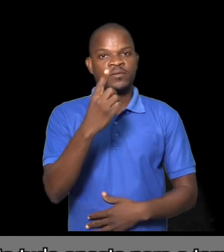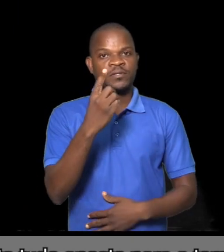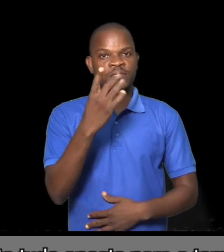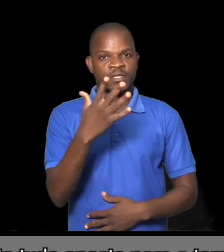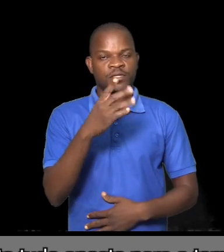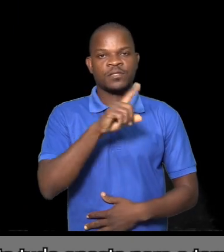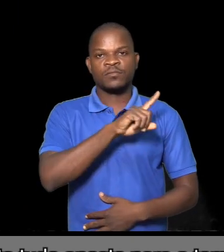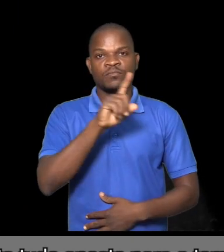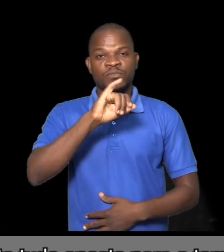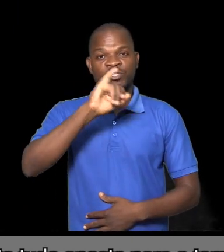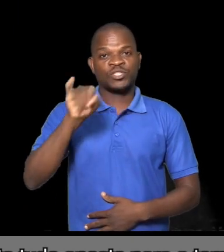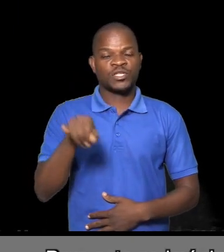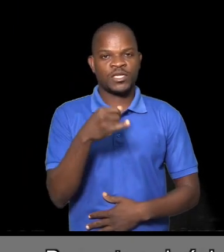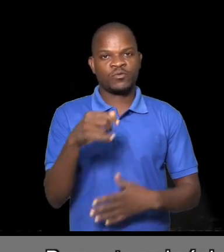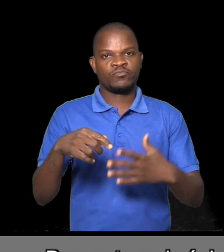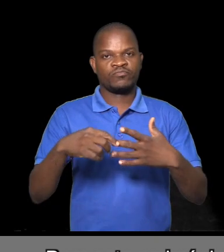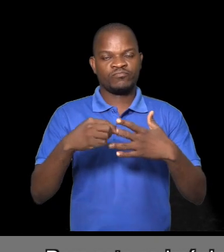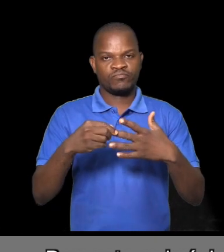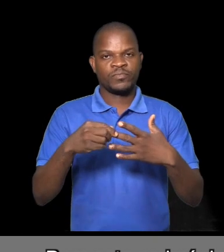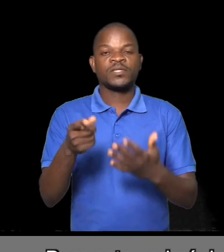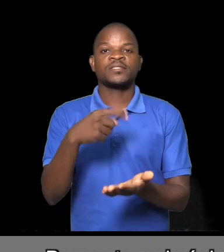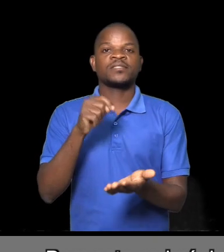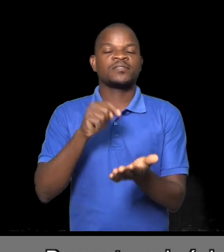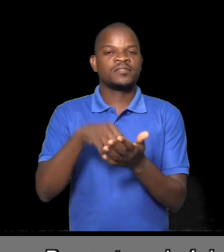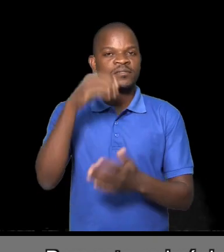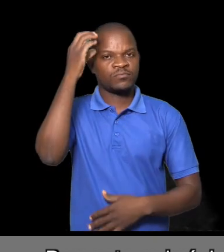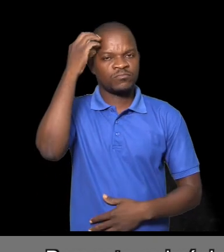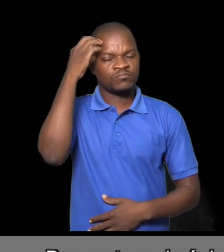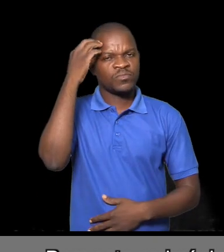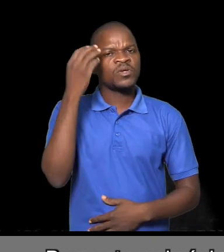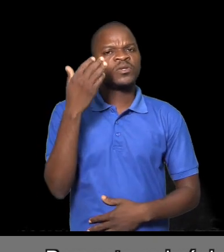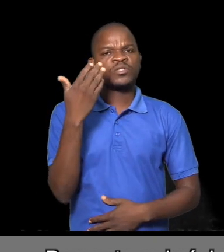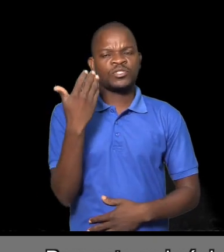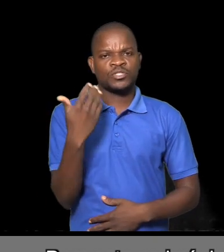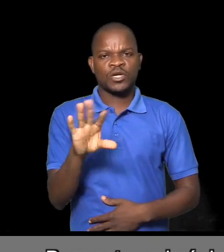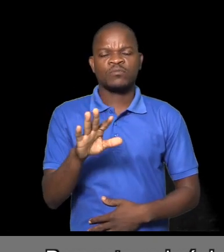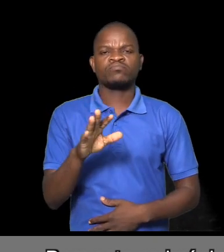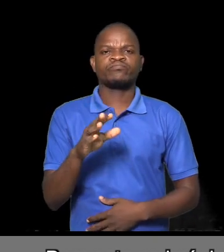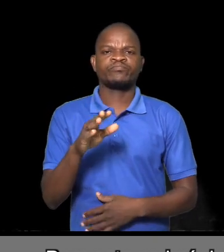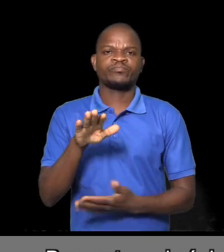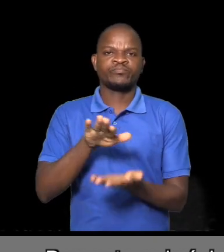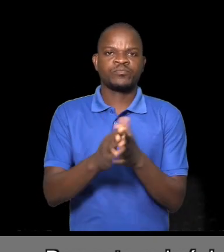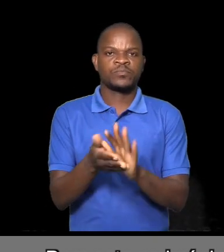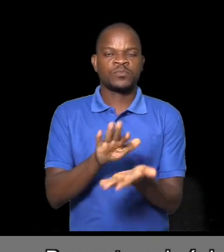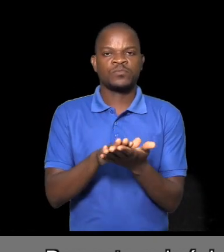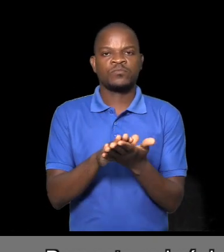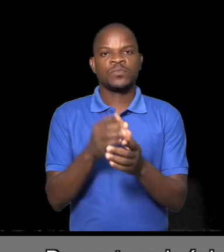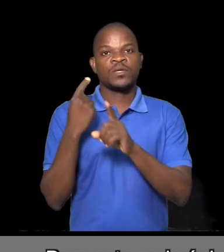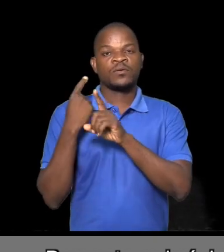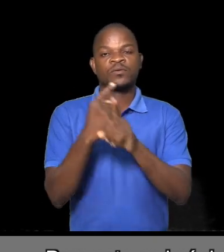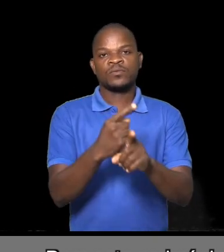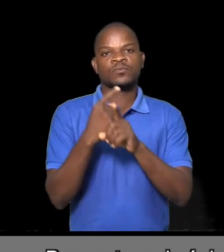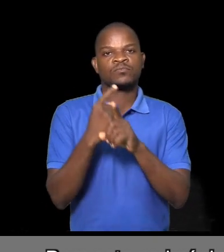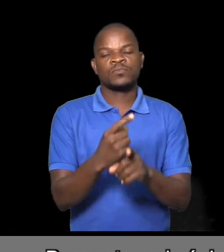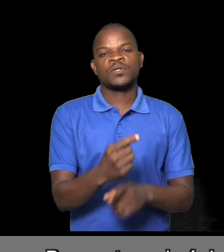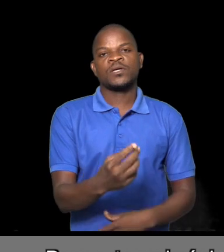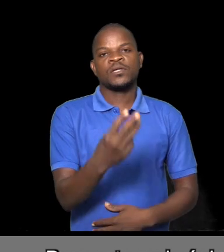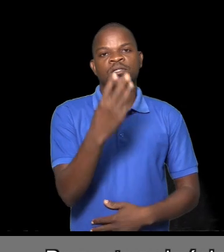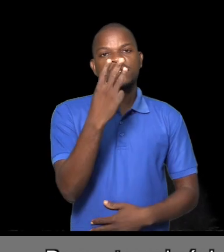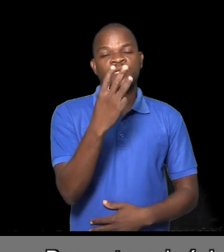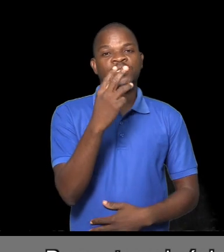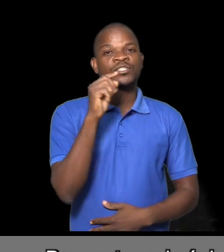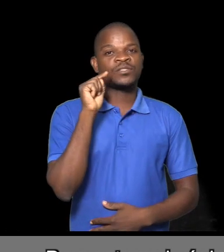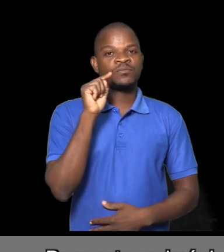15 de janeiro, em Maputo. Para esta cerimônia, são esperados cerca de 3 mil convidados